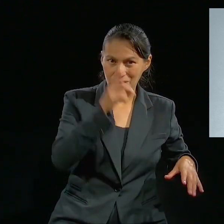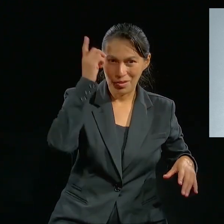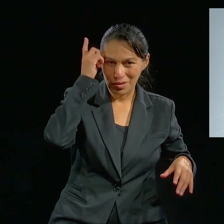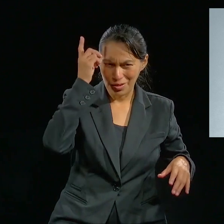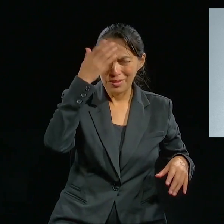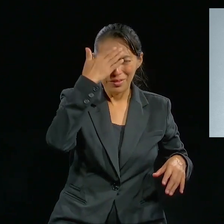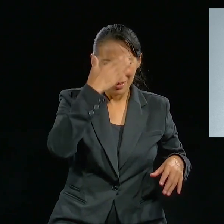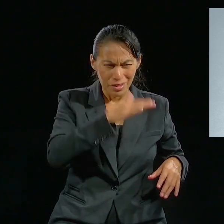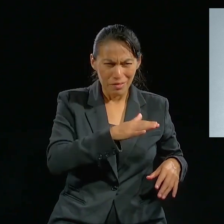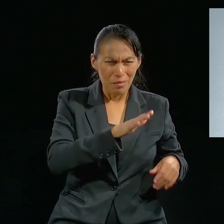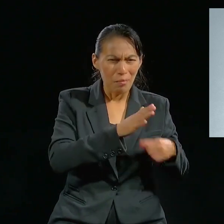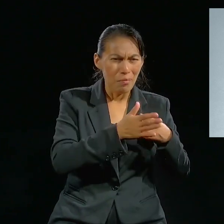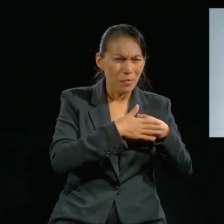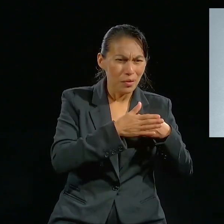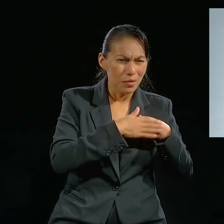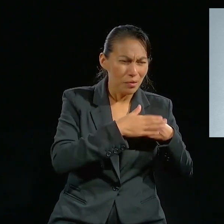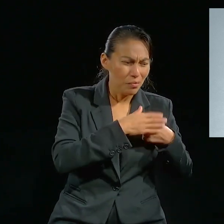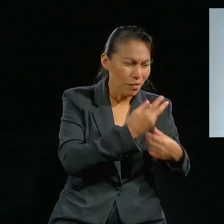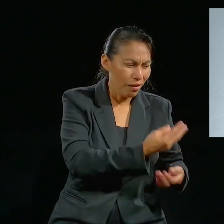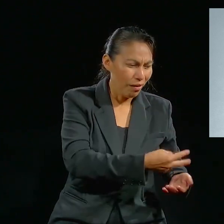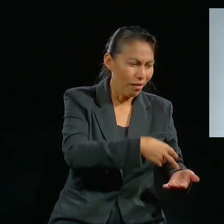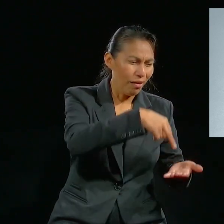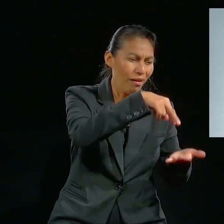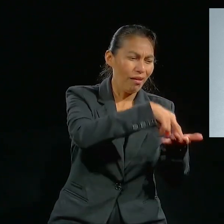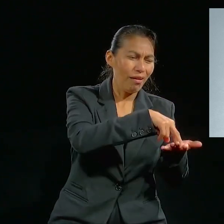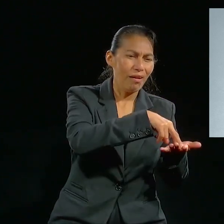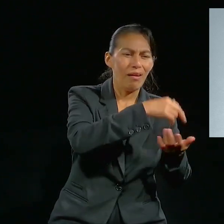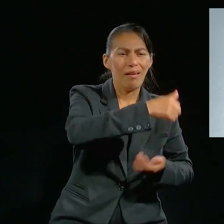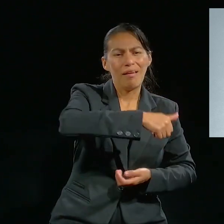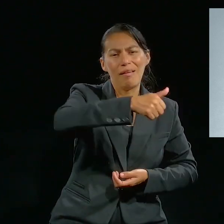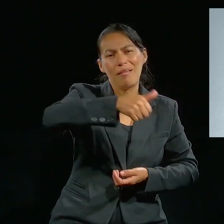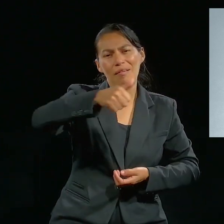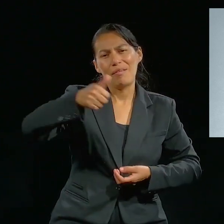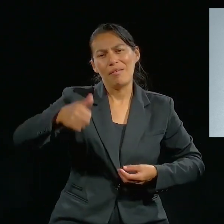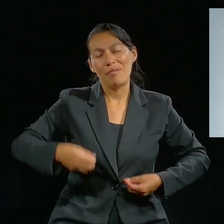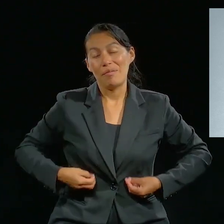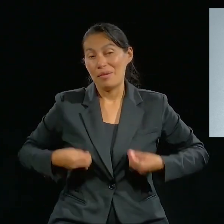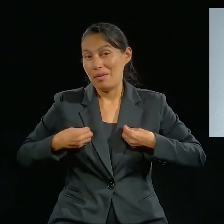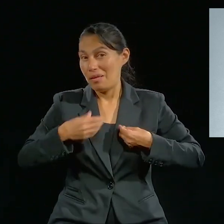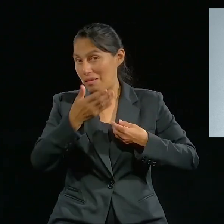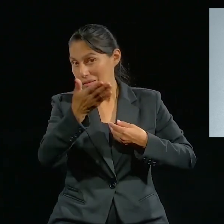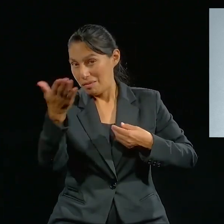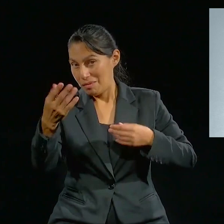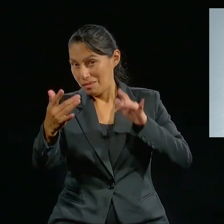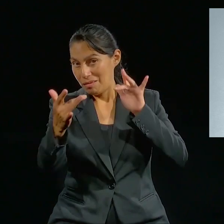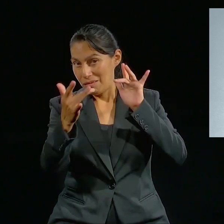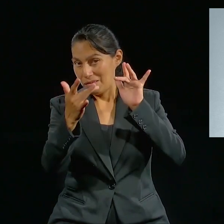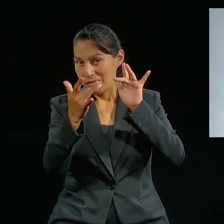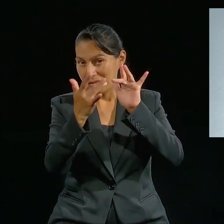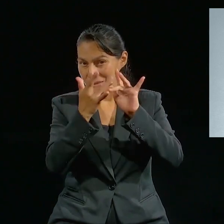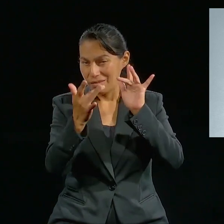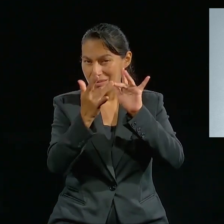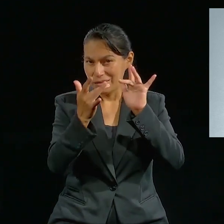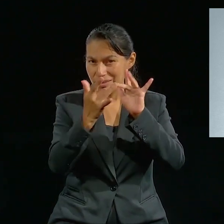y lo mismo con tu vida, lo mismo con la vida de las personas que nos están mirando, que nos están